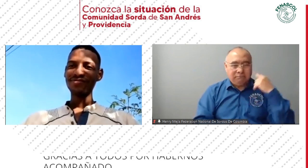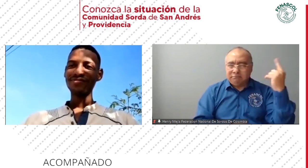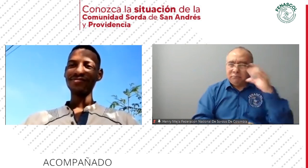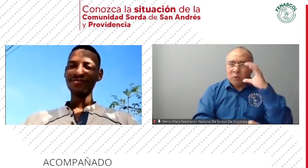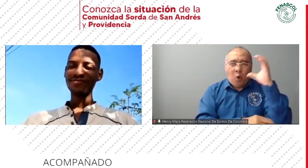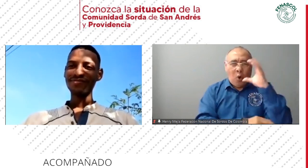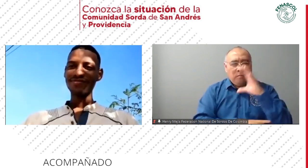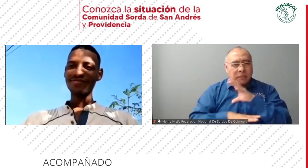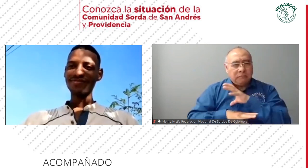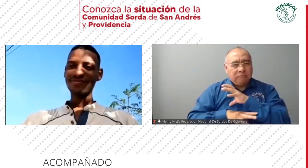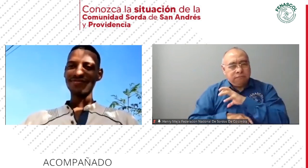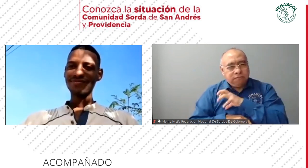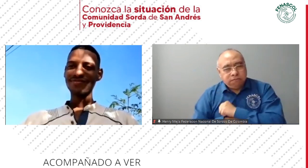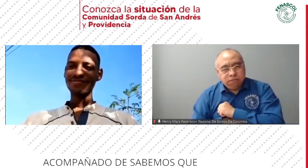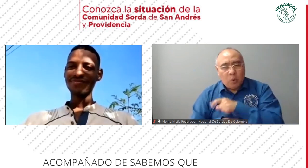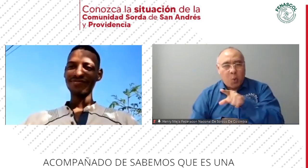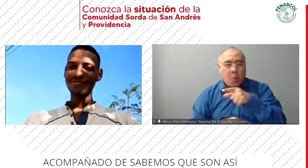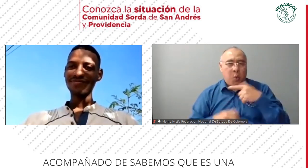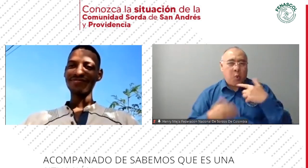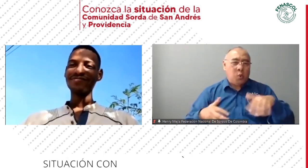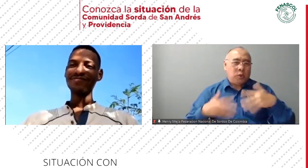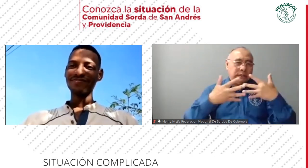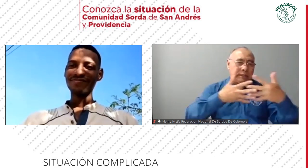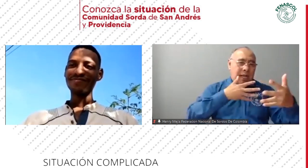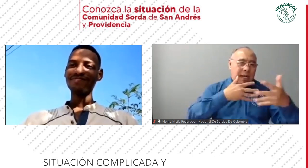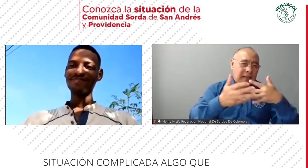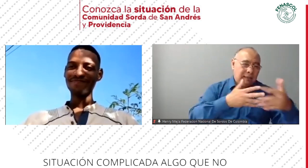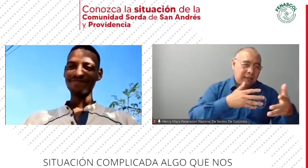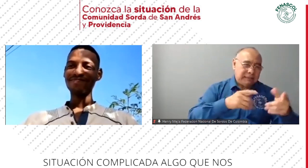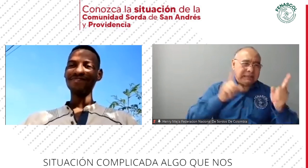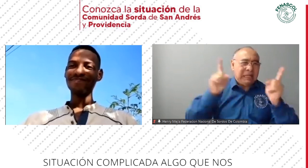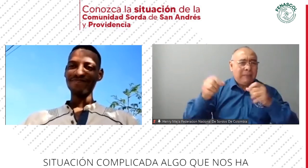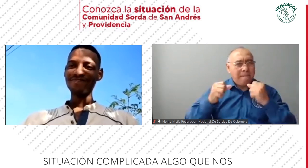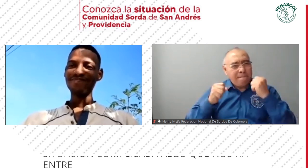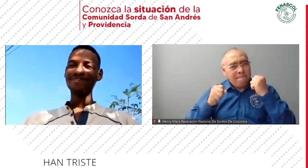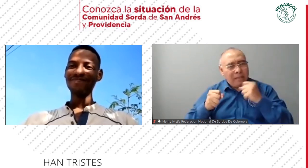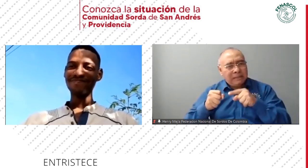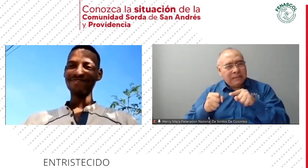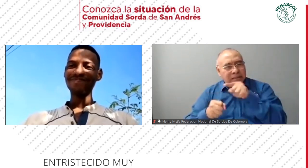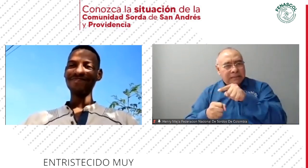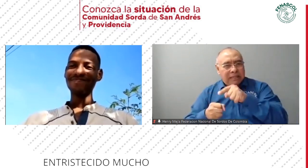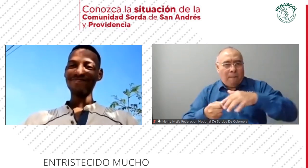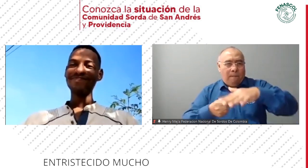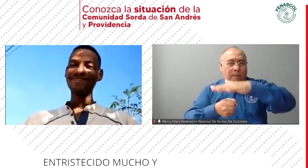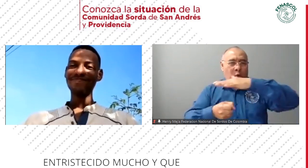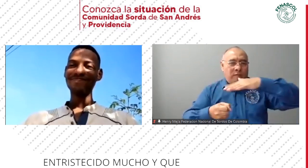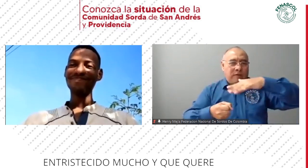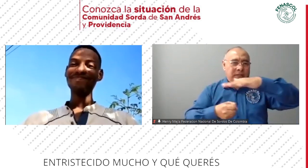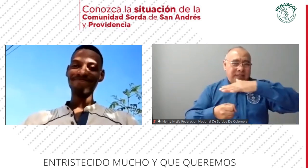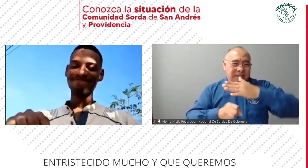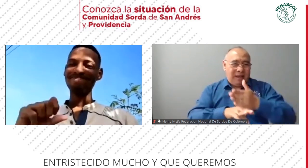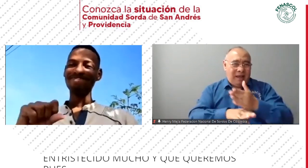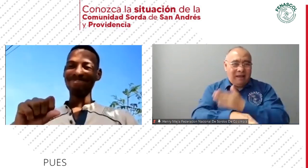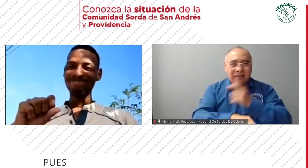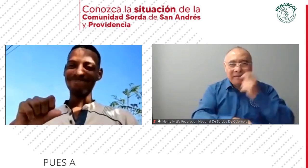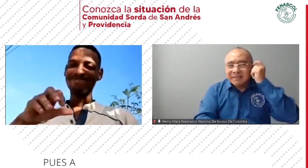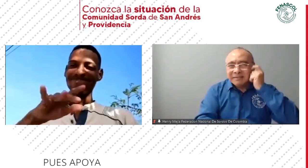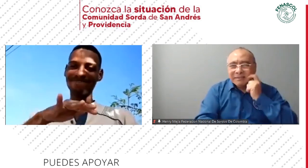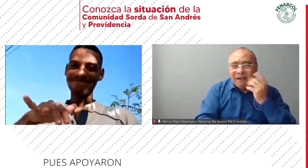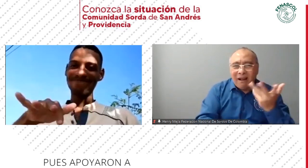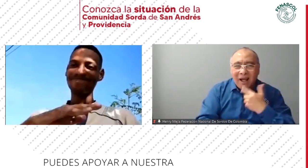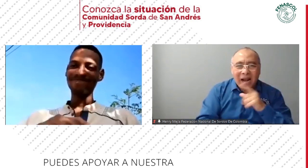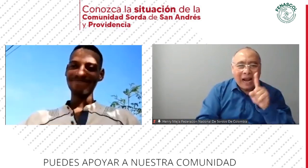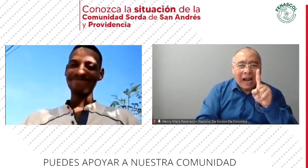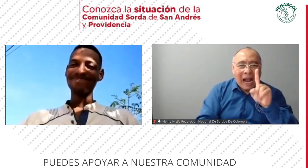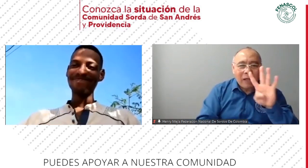acompañado y sabemos que es una situación complicada algo que nos ha entristecido mucho y que queremos pues apoyar